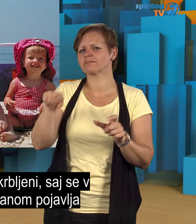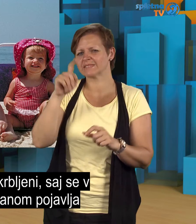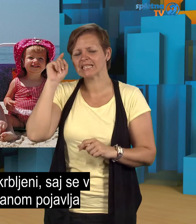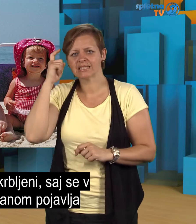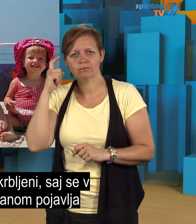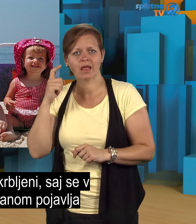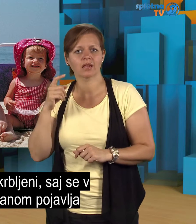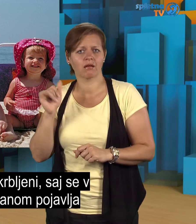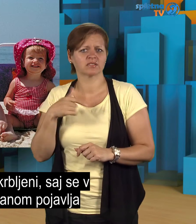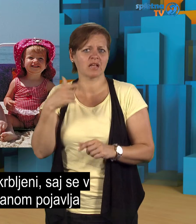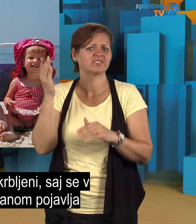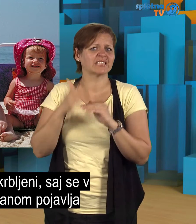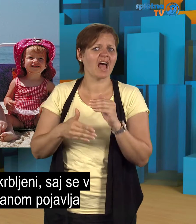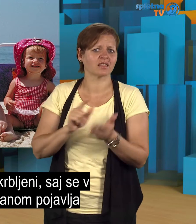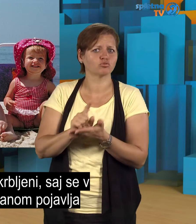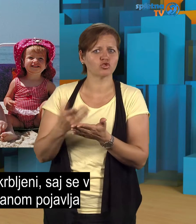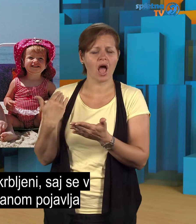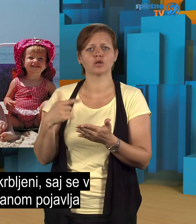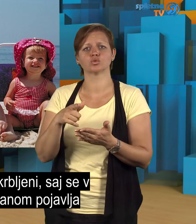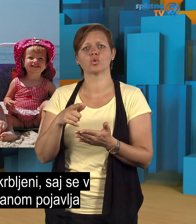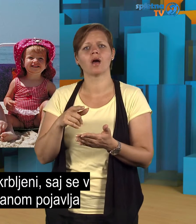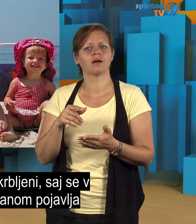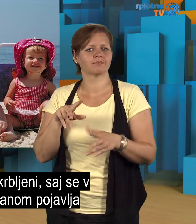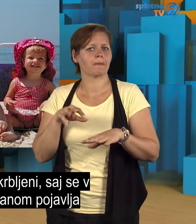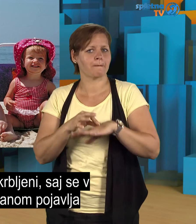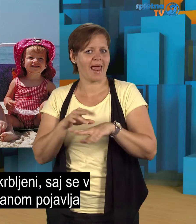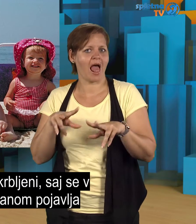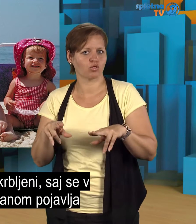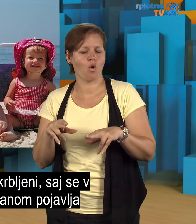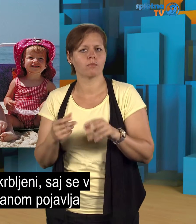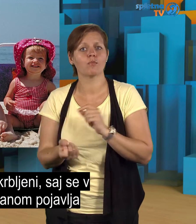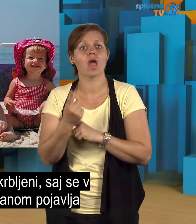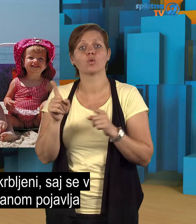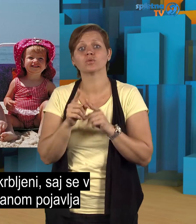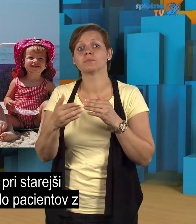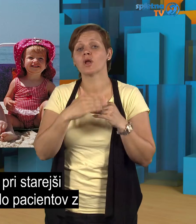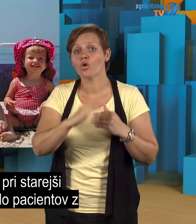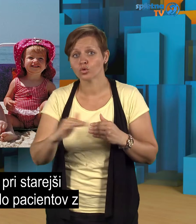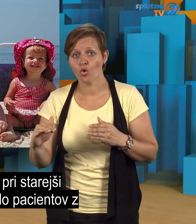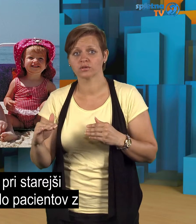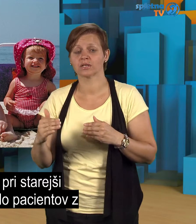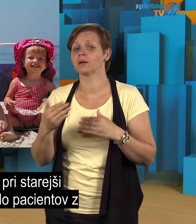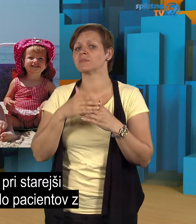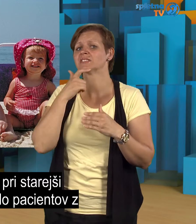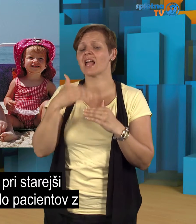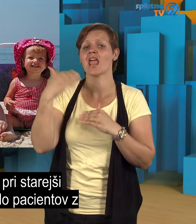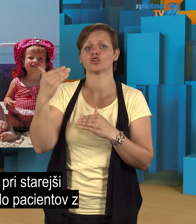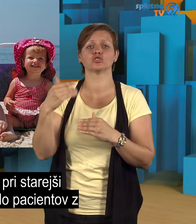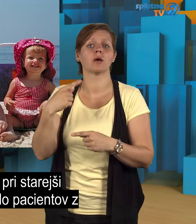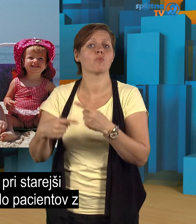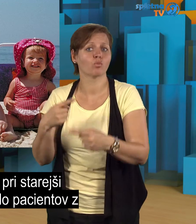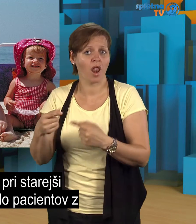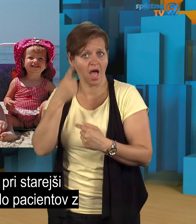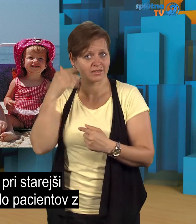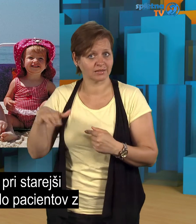Strokovnjaki so zaskrbljeni, saj se v zadnjem času melanom pojavlja tudi pri otrocih, pri starejši populaciji pa število